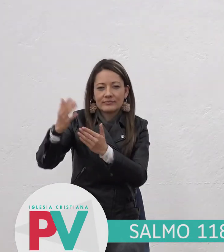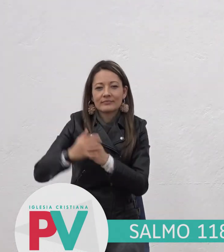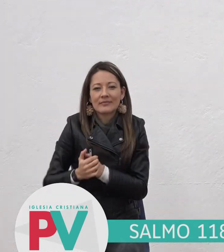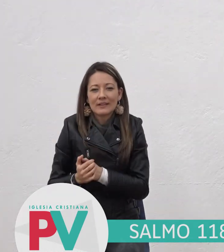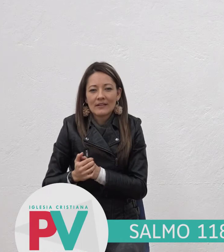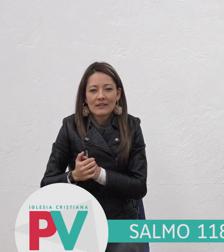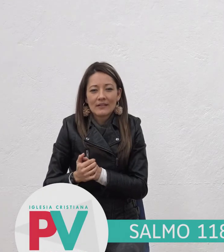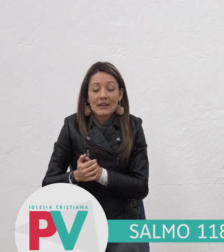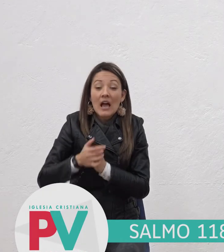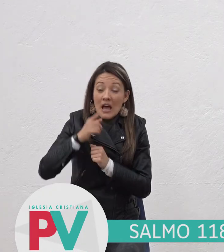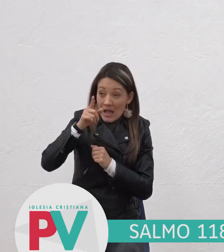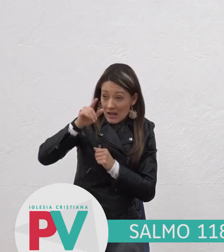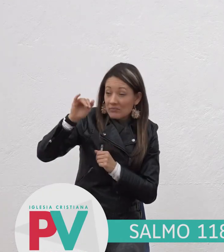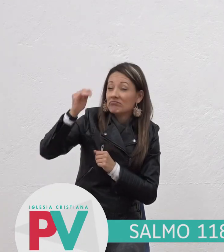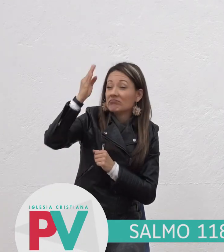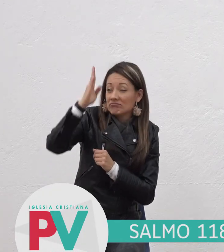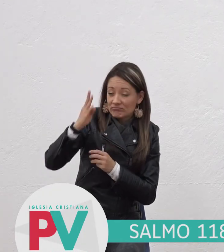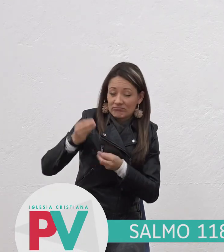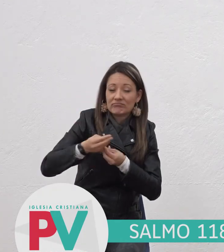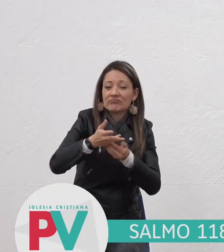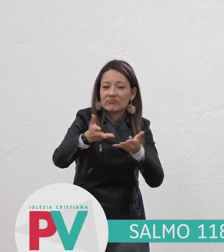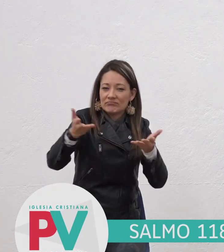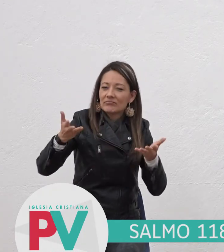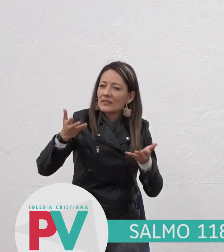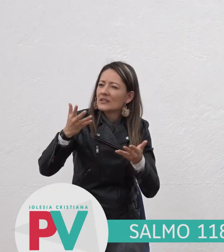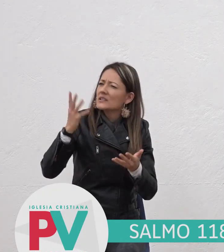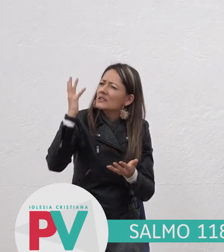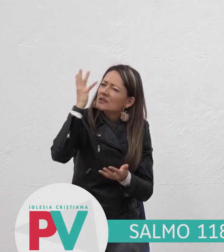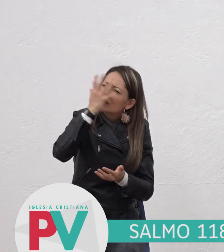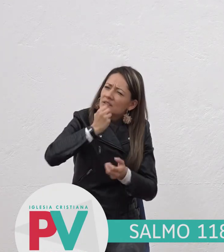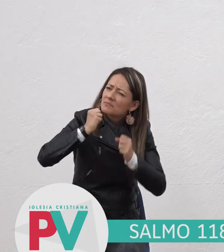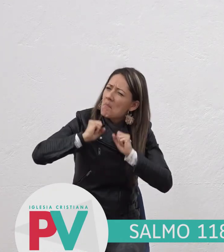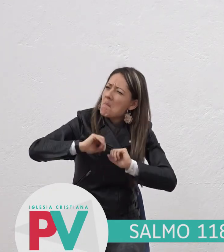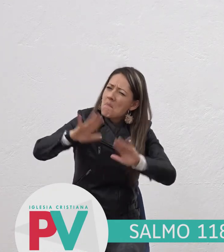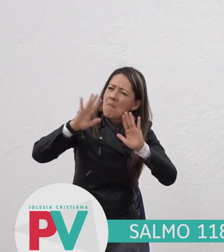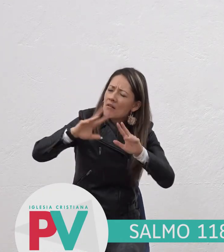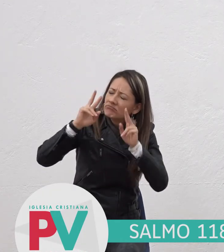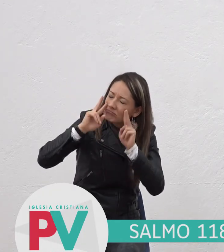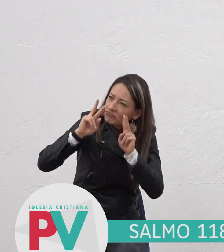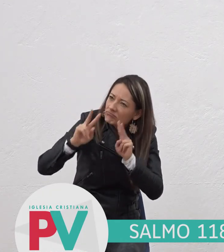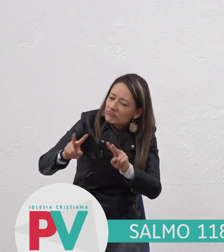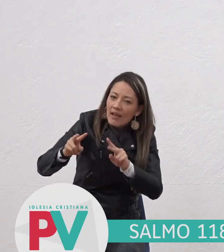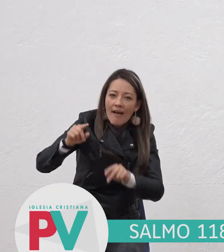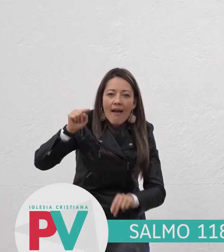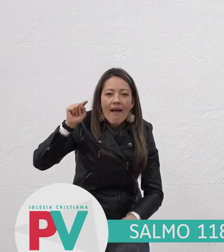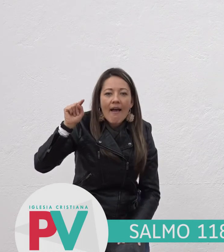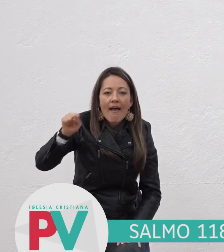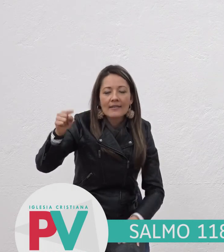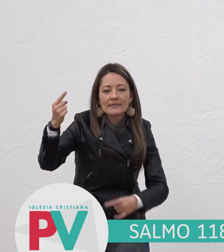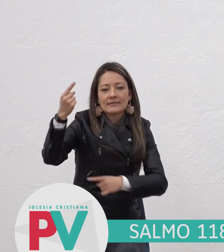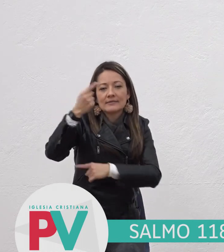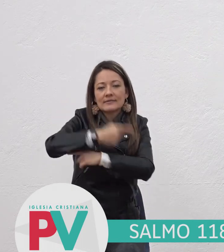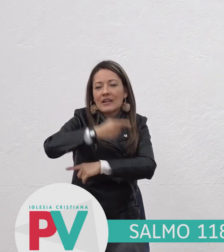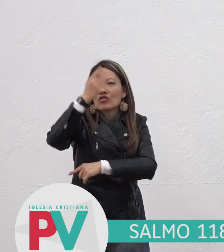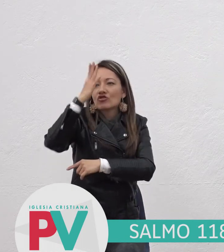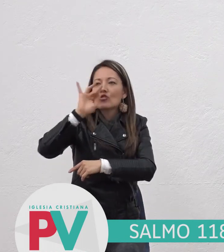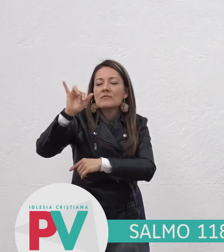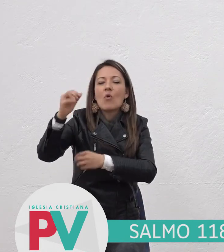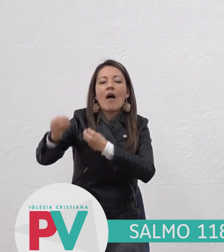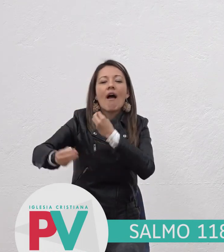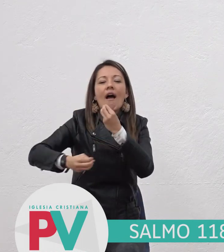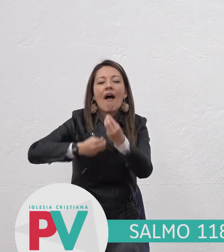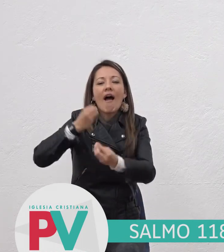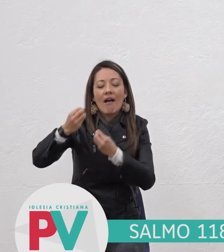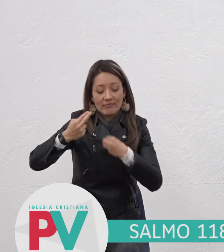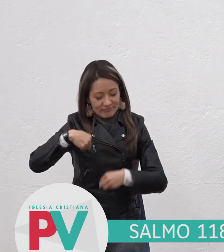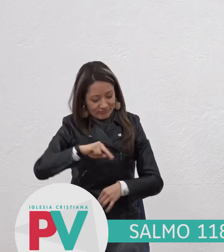De parte de Jehová es esto, y es cosa maravillosa a nuestros ojos. Este es el día que hizo Jehová.